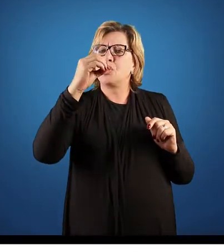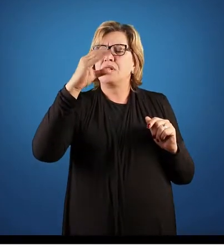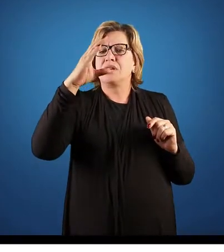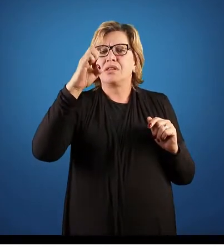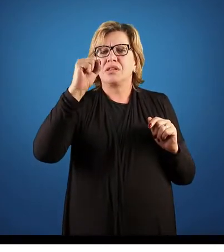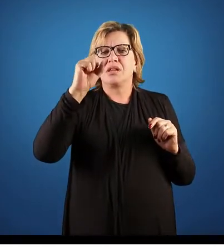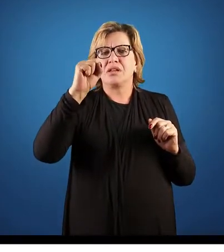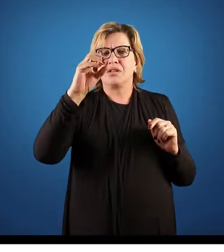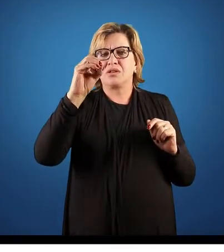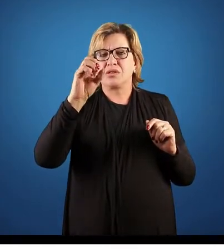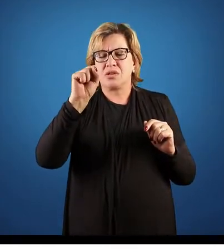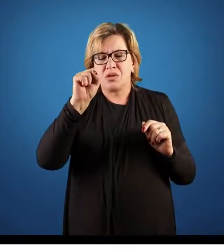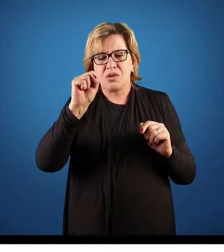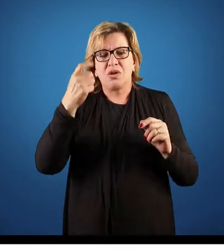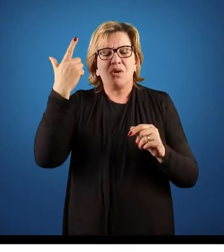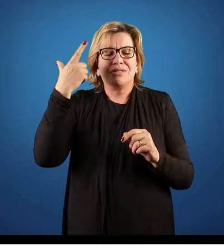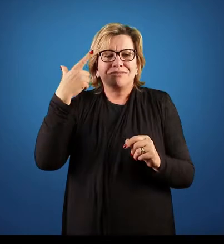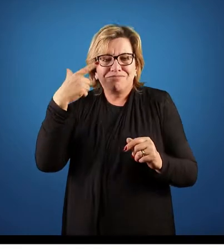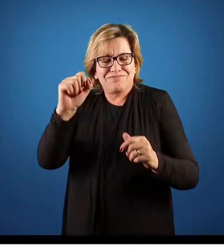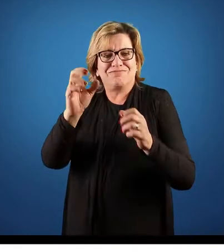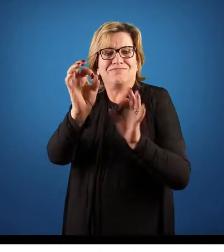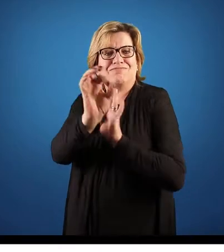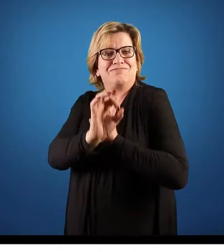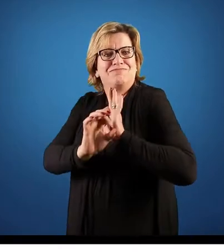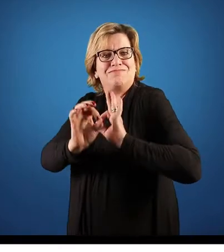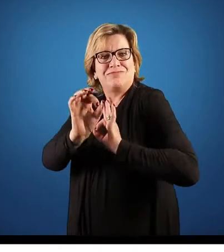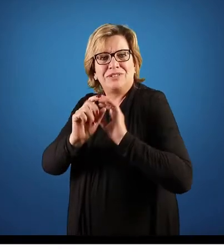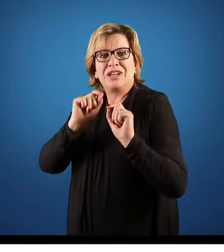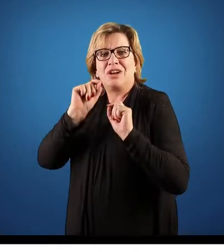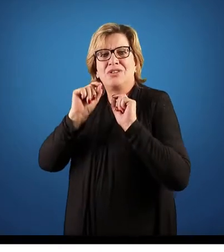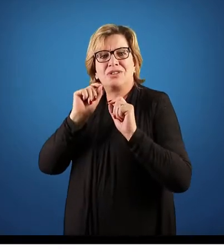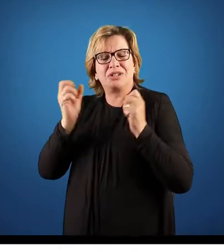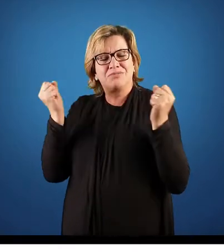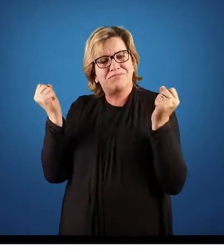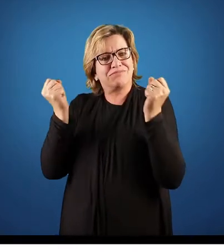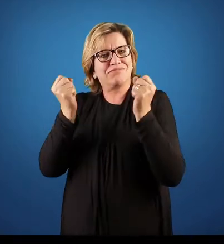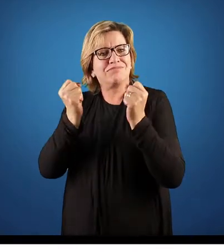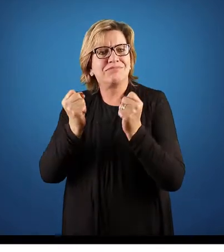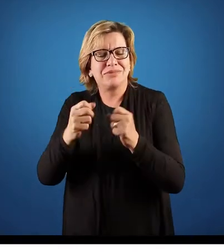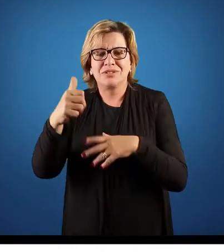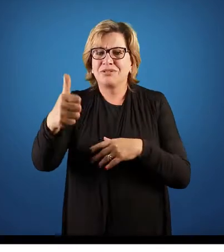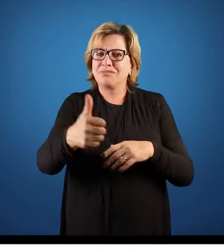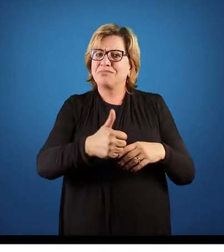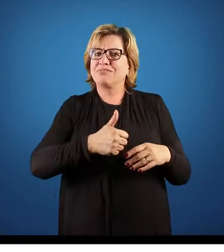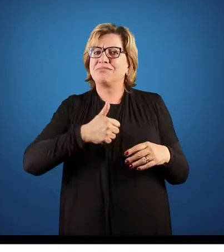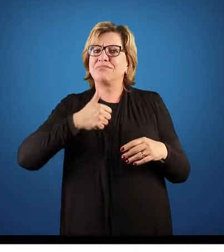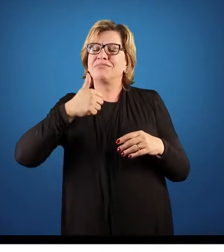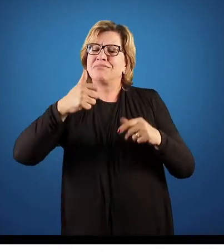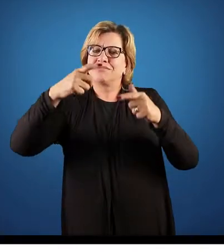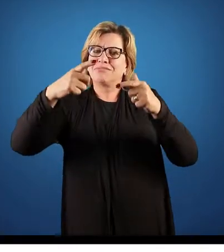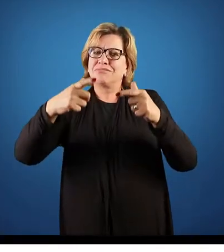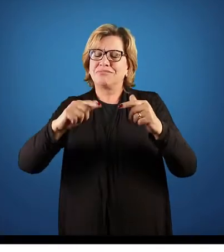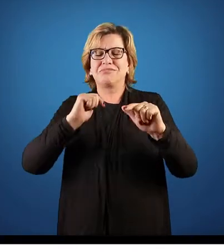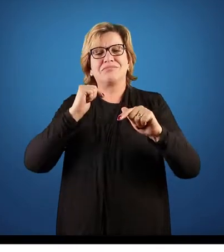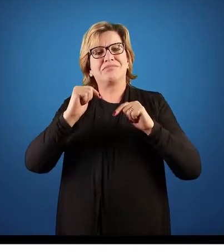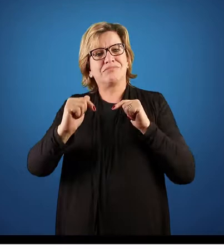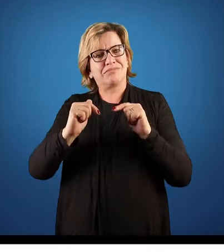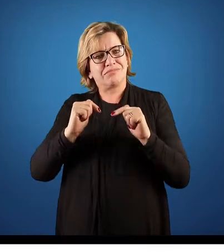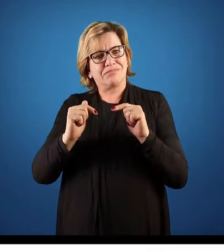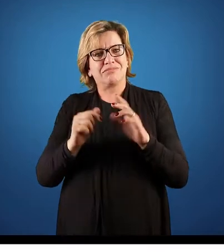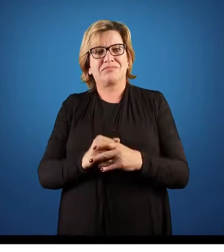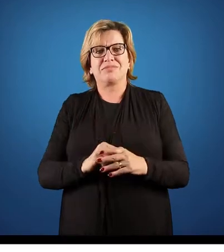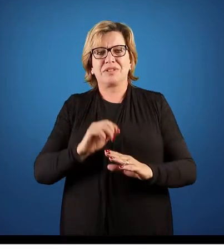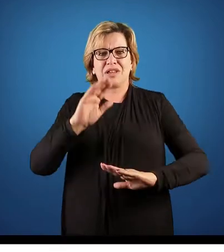rever organizar aquilo que podemos melhorar o nosso ambiente de trabalho mesmo um